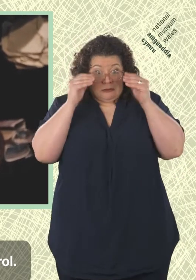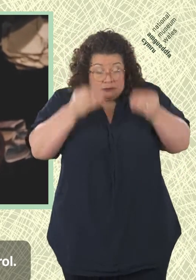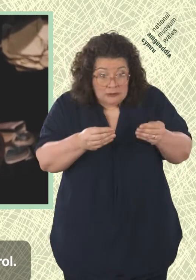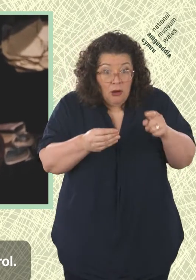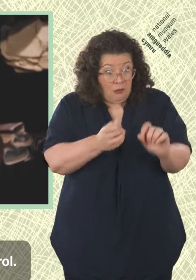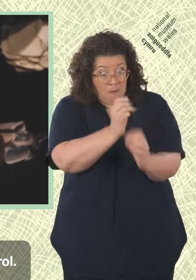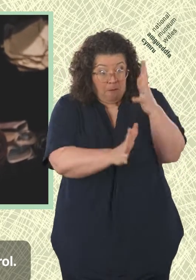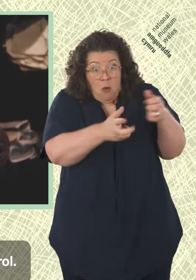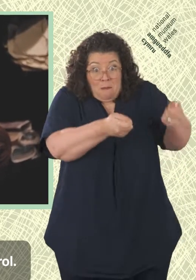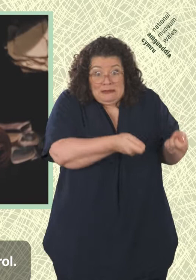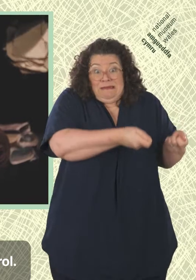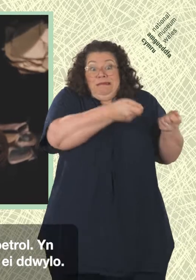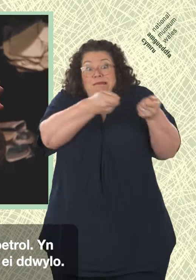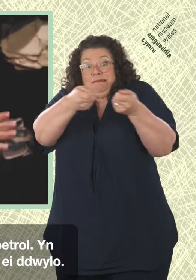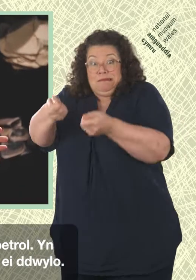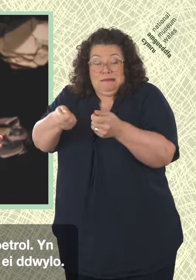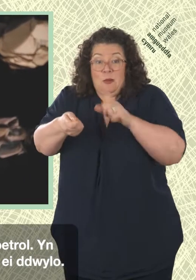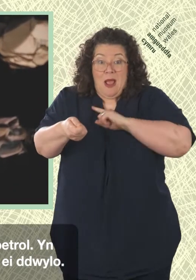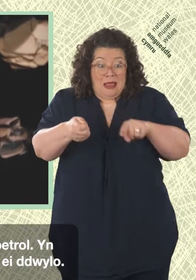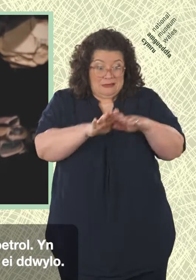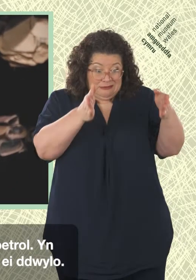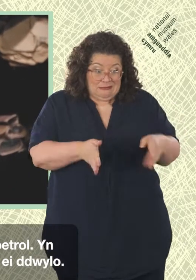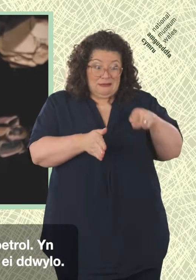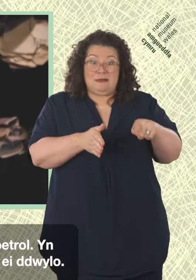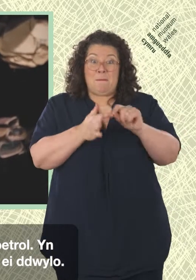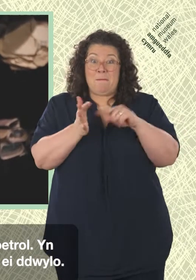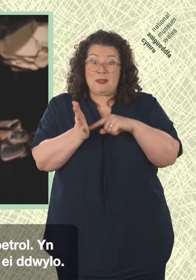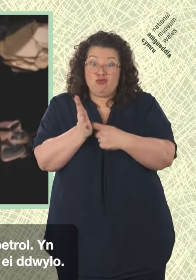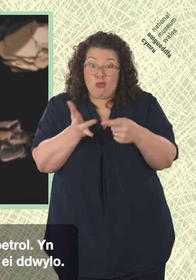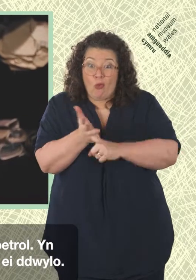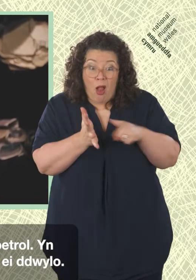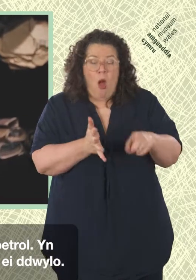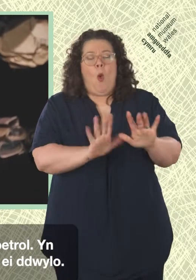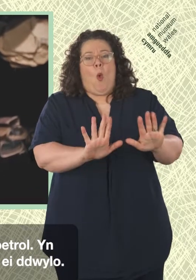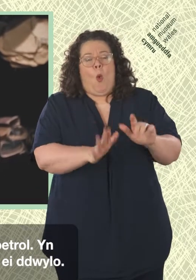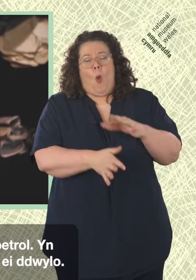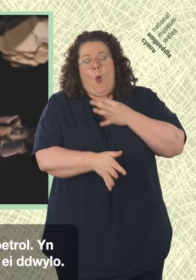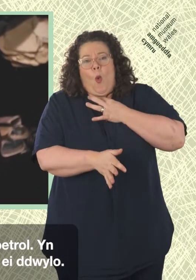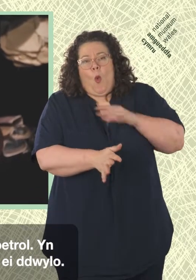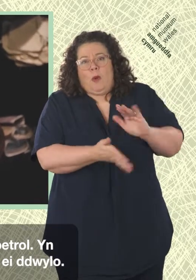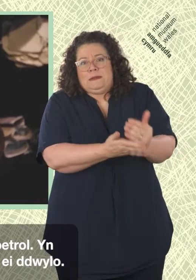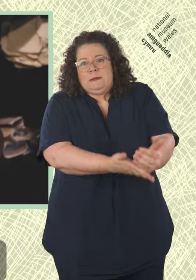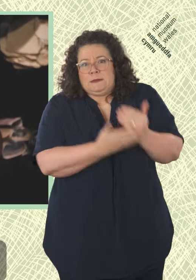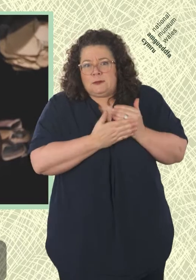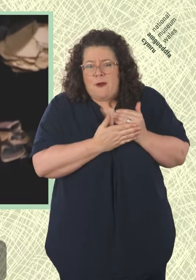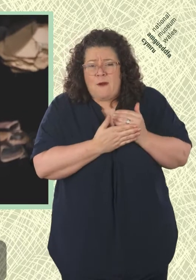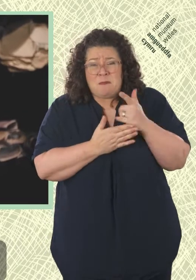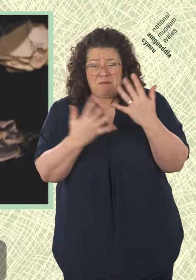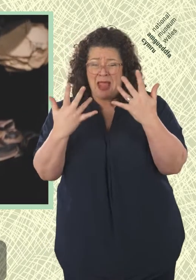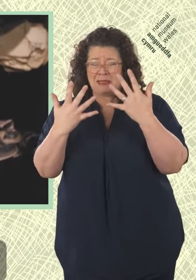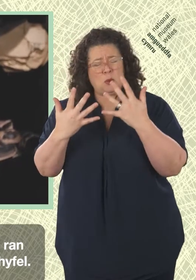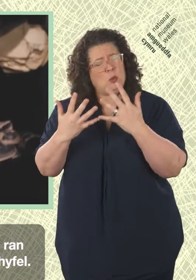off top tanc petrol. Wel, arbedwyd y tanc petrol yn anffodus nath e losgi ddwylo o am